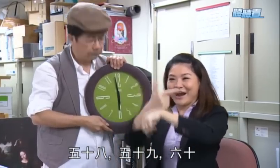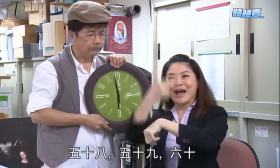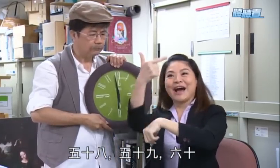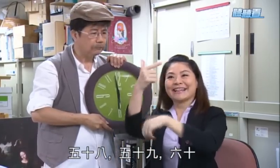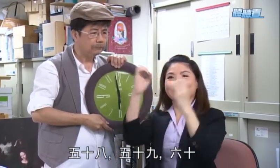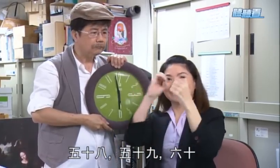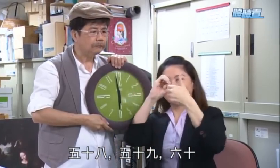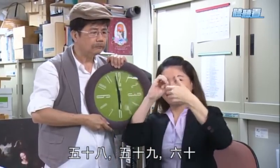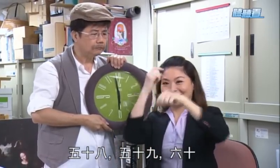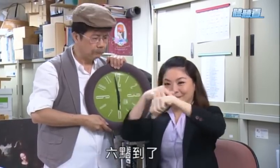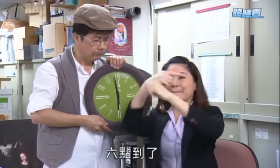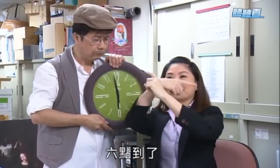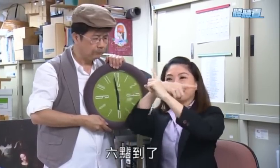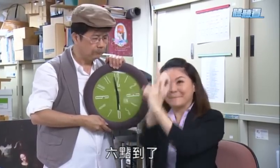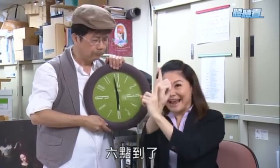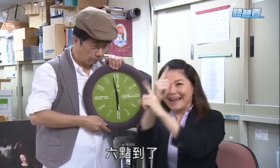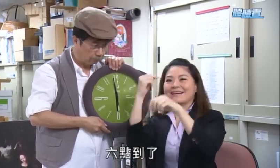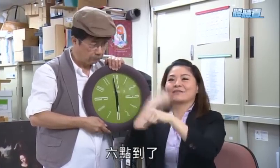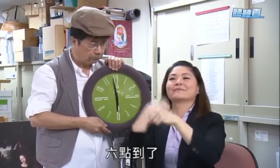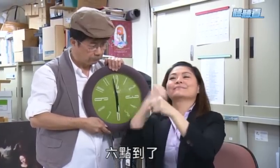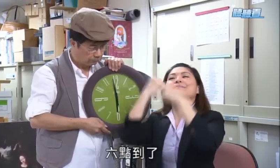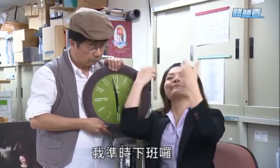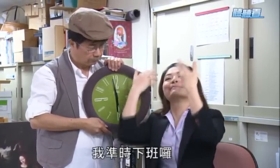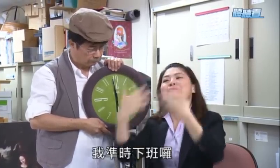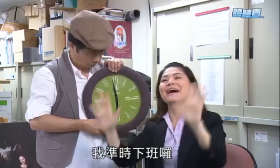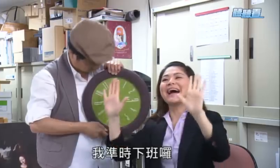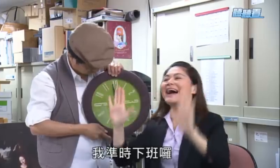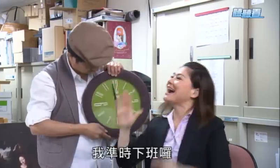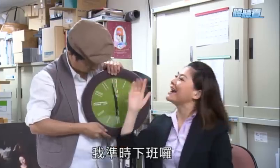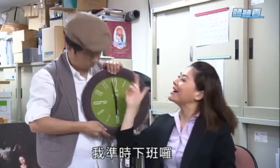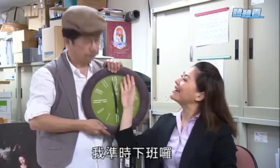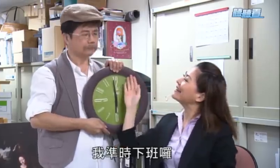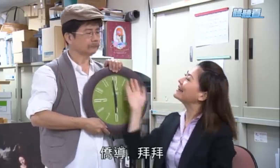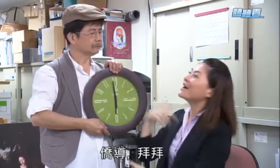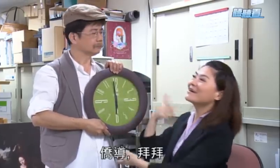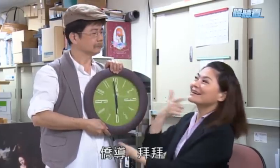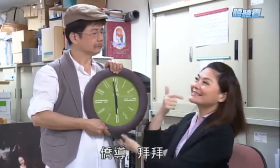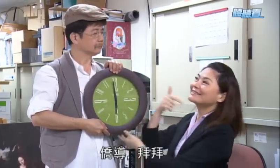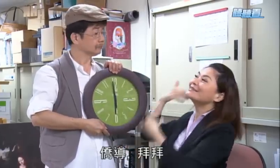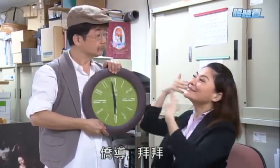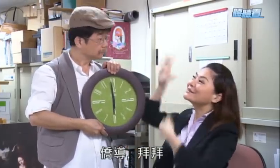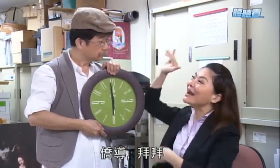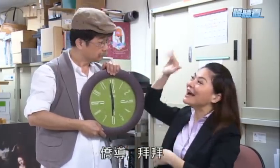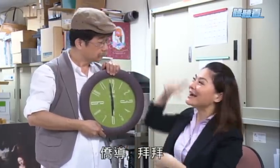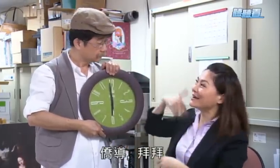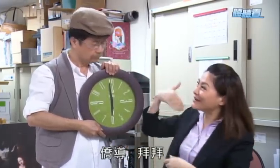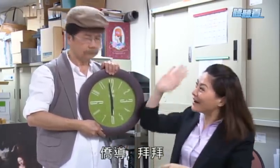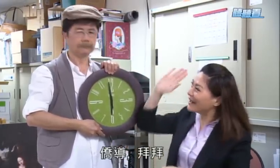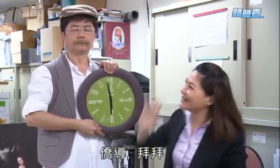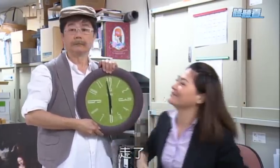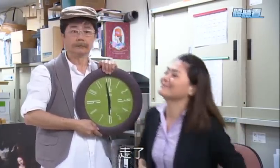六十，六点到了， 啊、 我准时下班喽，乔导，拜拜，走了。